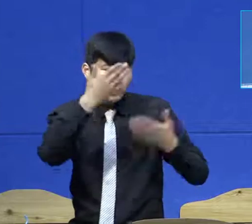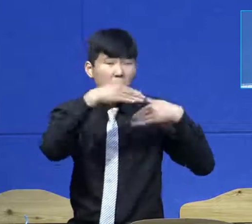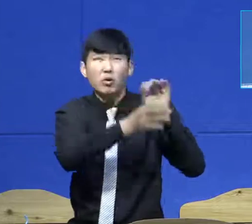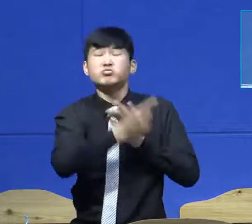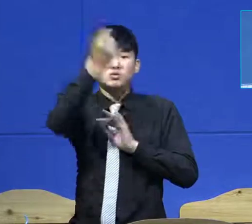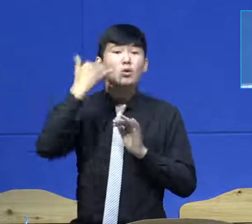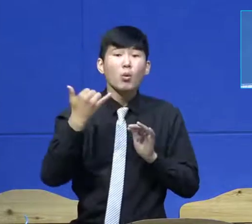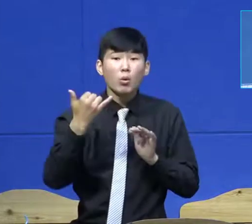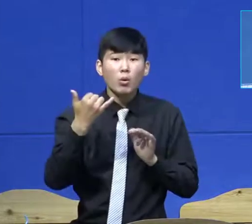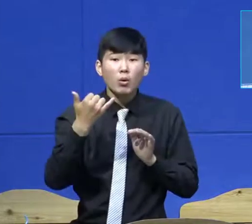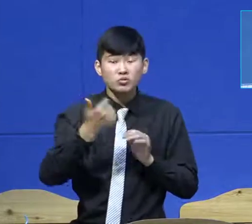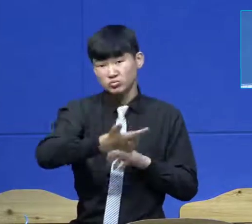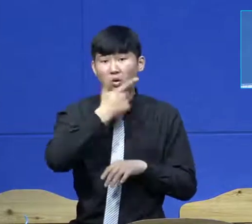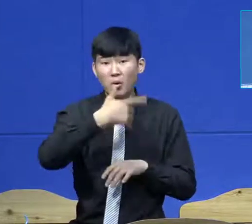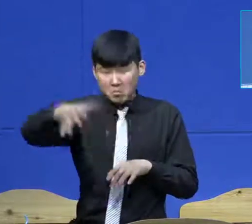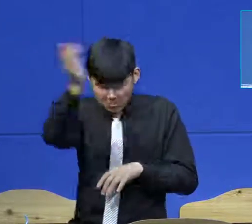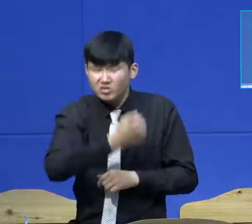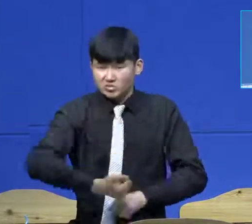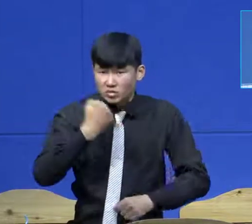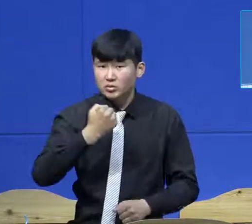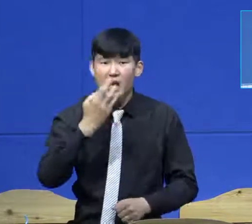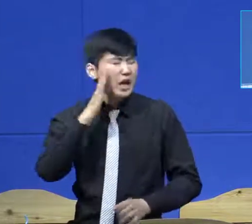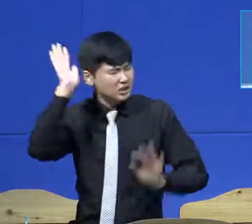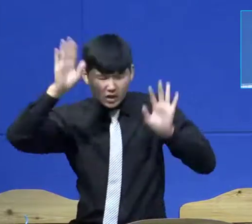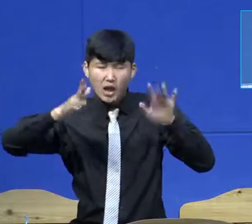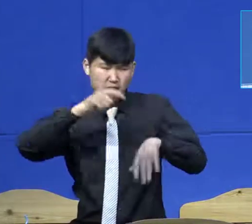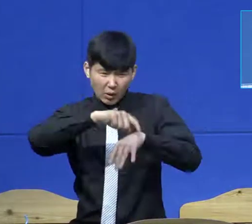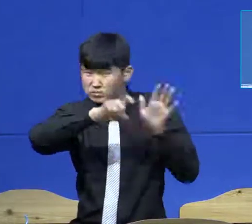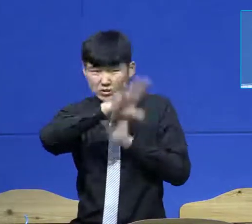үстэ. Бид нэр чадна. Хизээлэр хизээ чадна энийг.